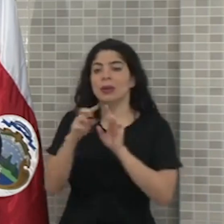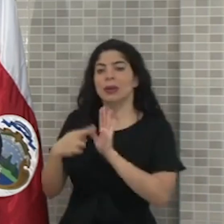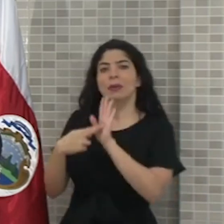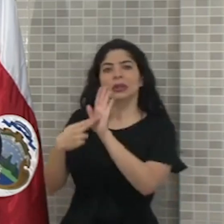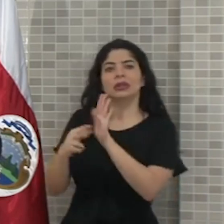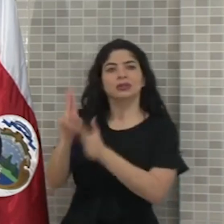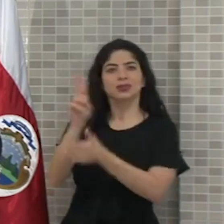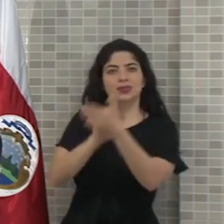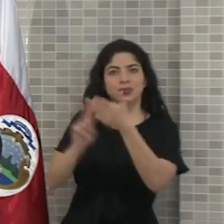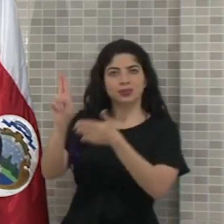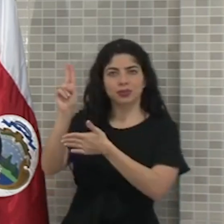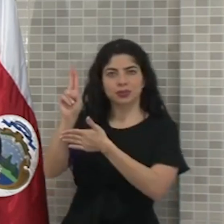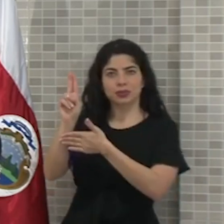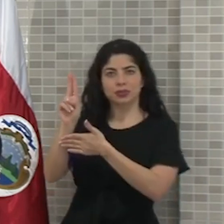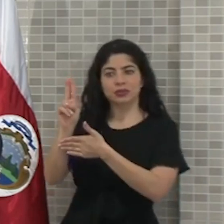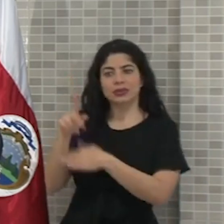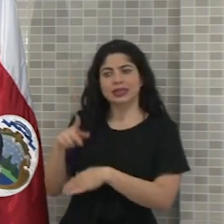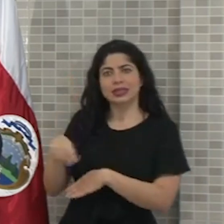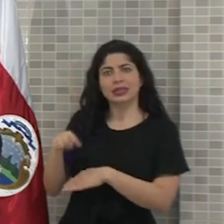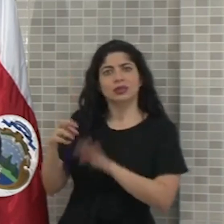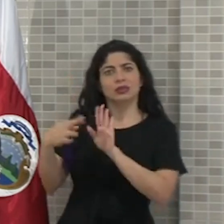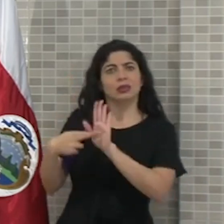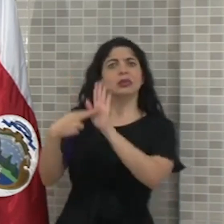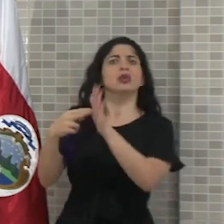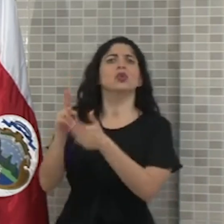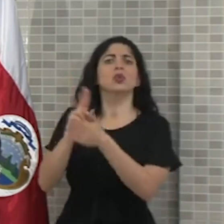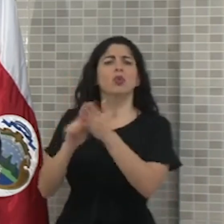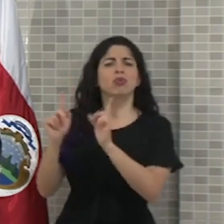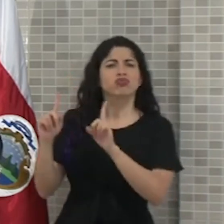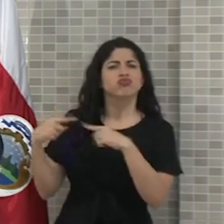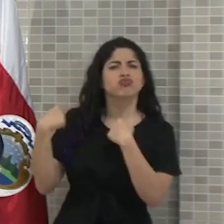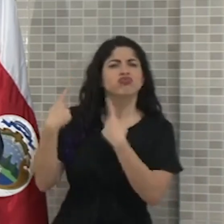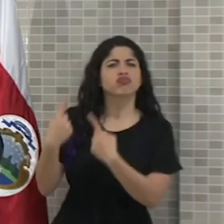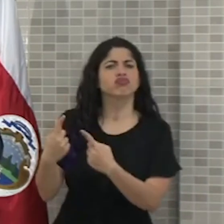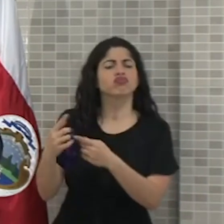academia, quienes han liderado